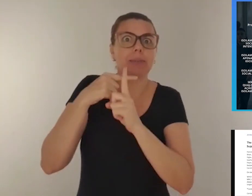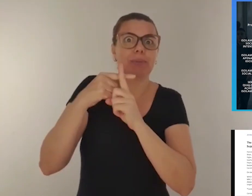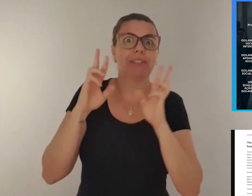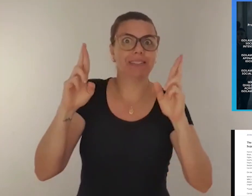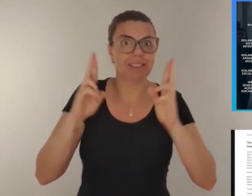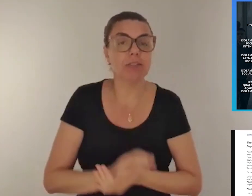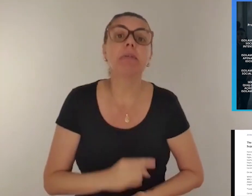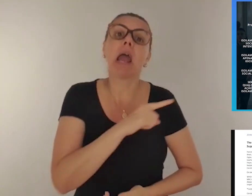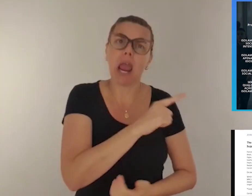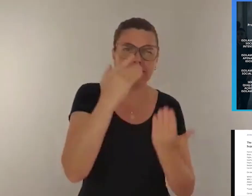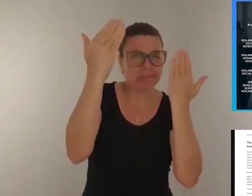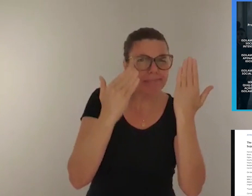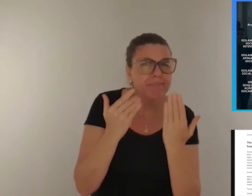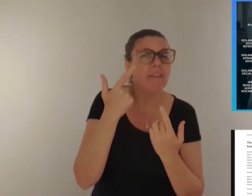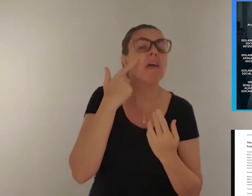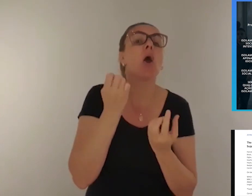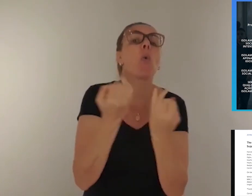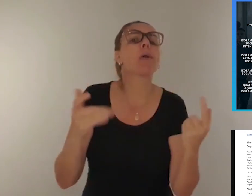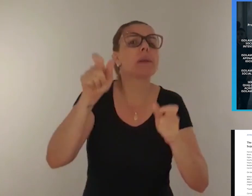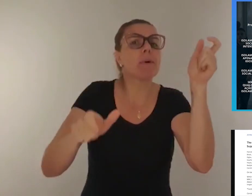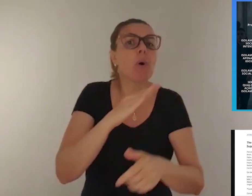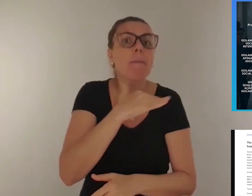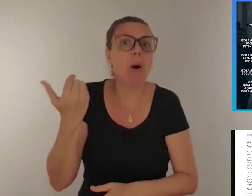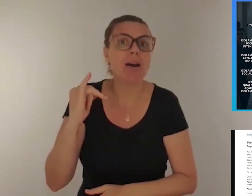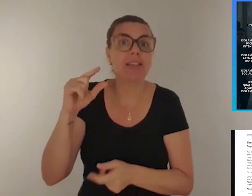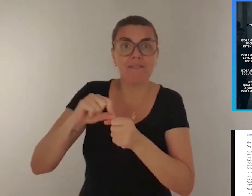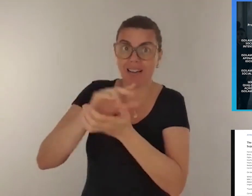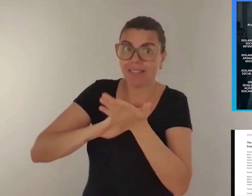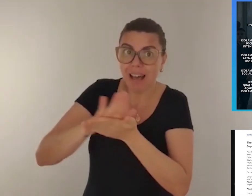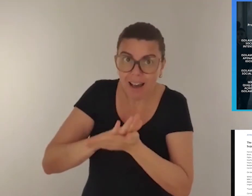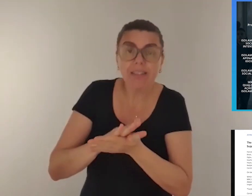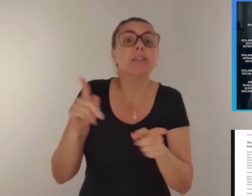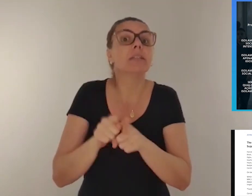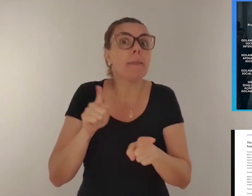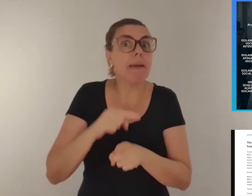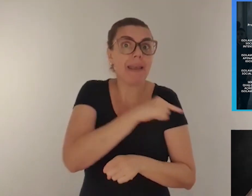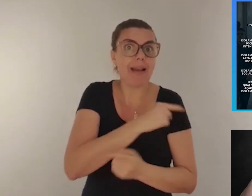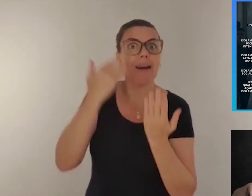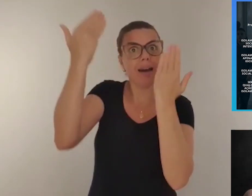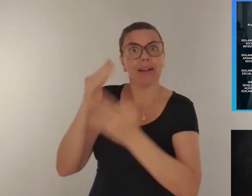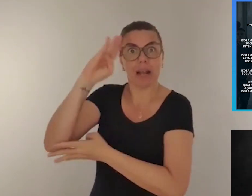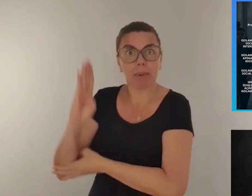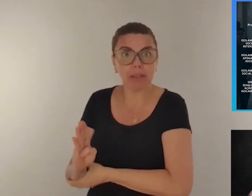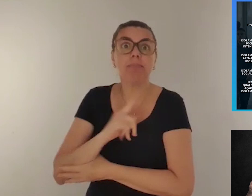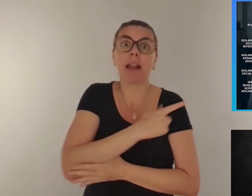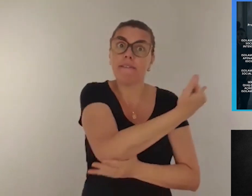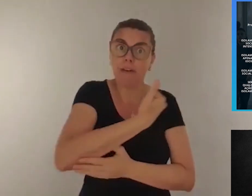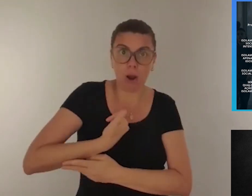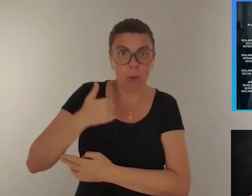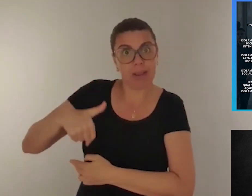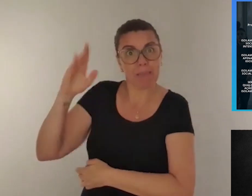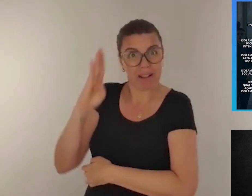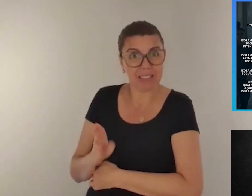comentar como agora o cenário é bem mais animador. Eles revisaram um pouco o total de vidas que poderiam ser perdidas sem fazer nada e dessa vez analisaram o